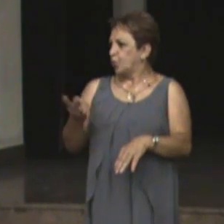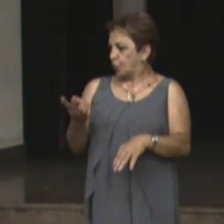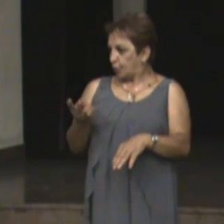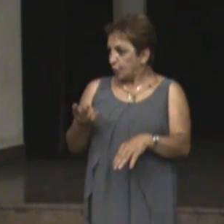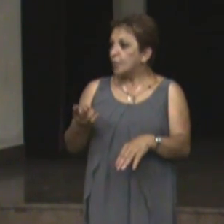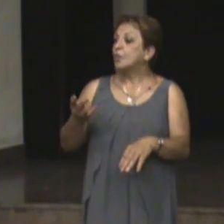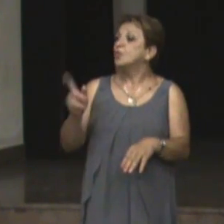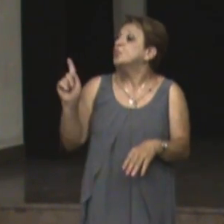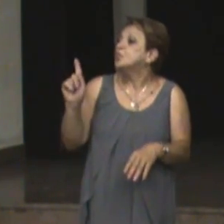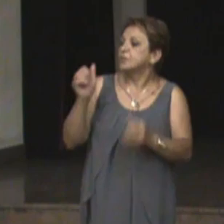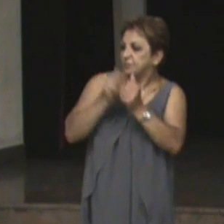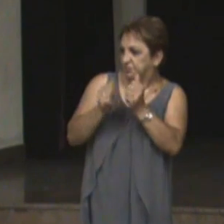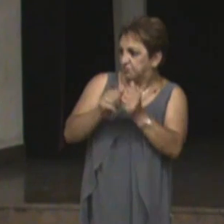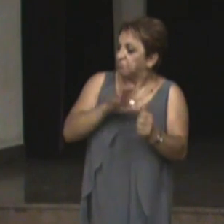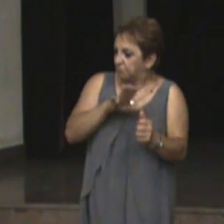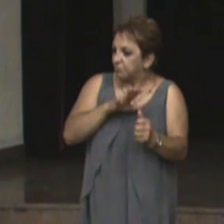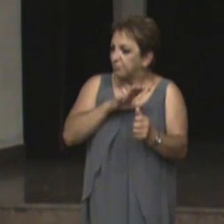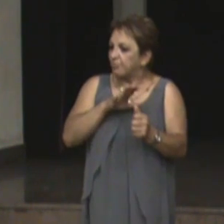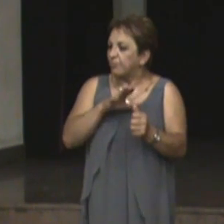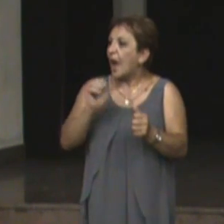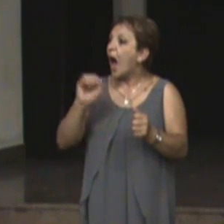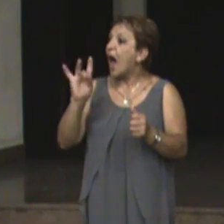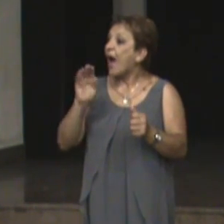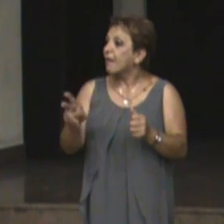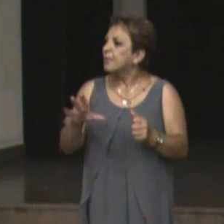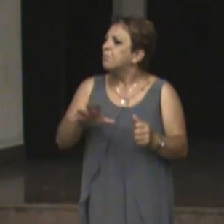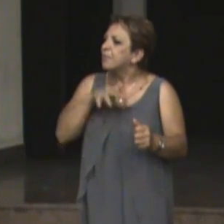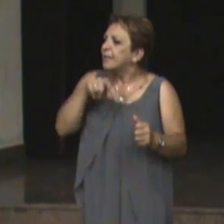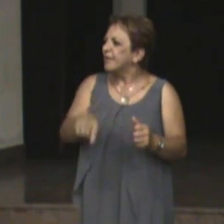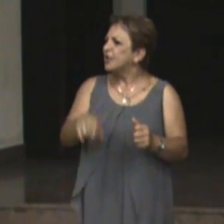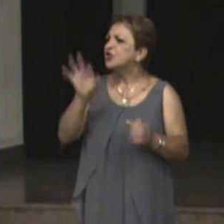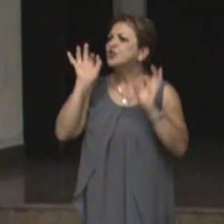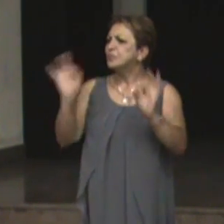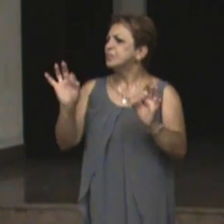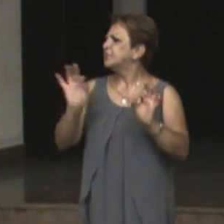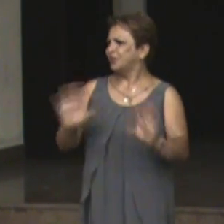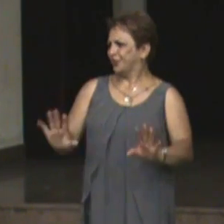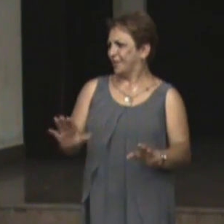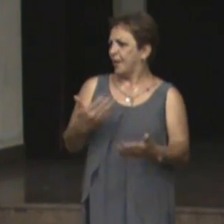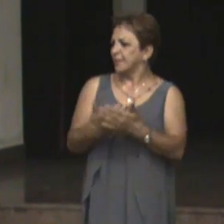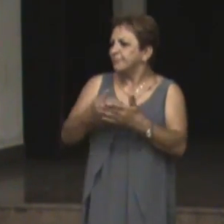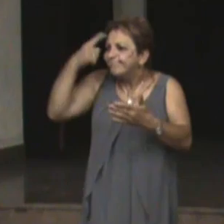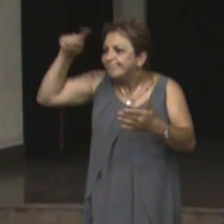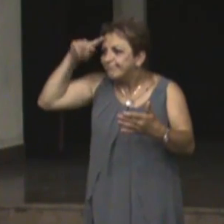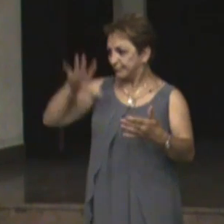Եվ շատ հաճախ առակները ոչ իրական պատմություններ են,